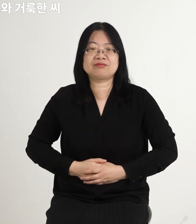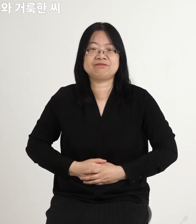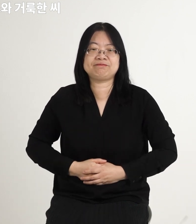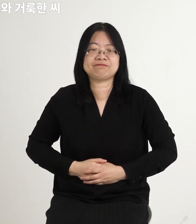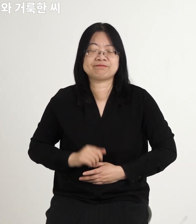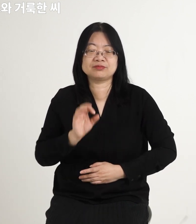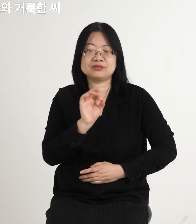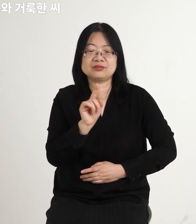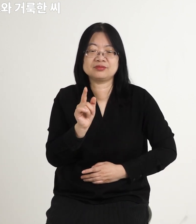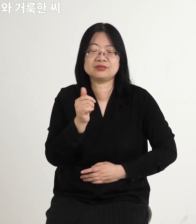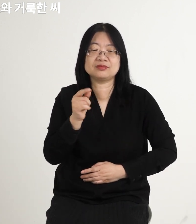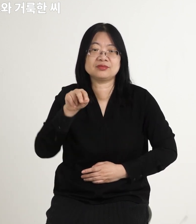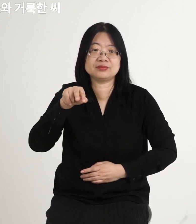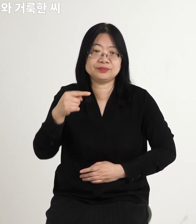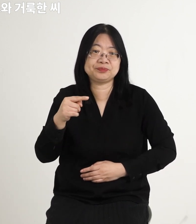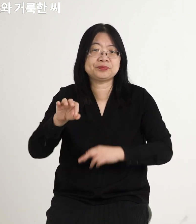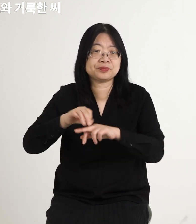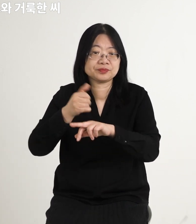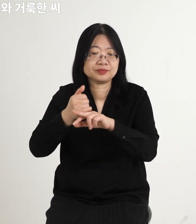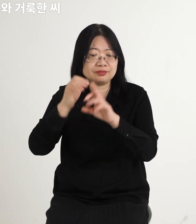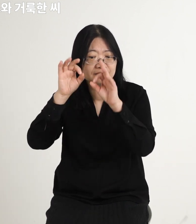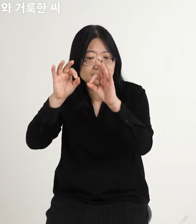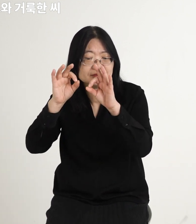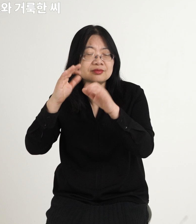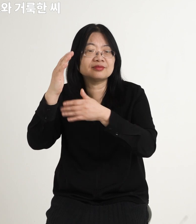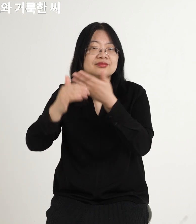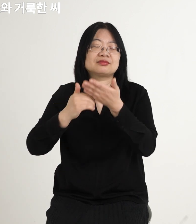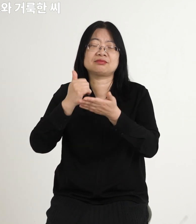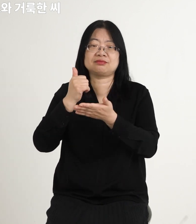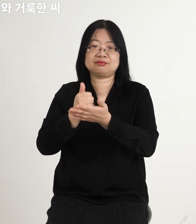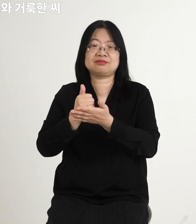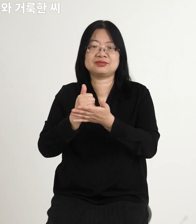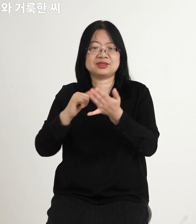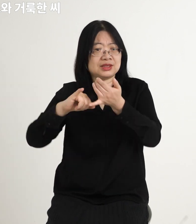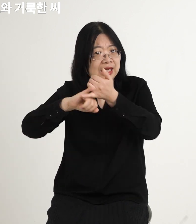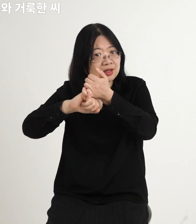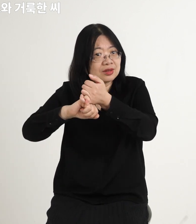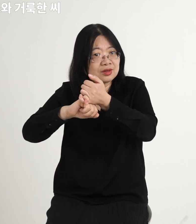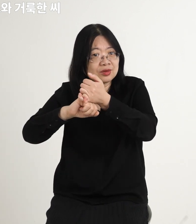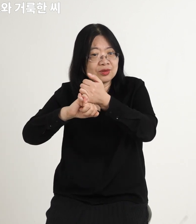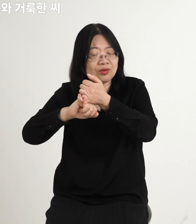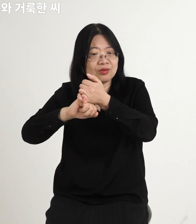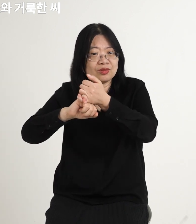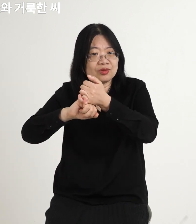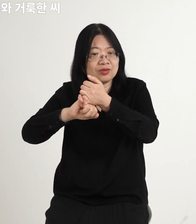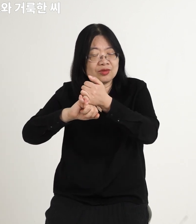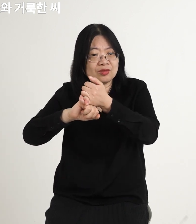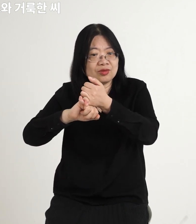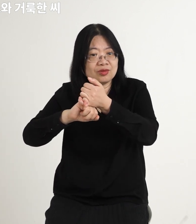이 아스 왕마저도 하나님의 약속을